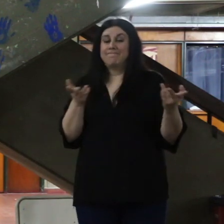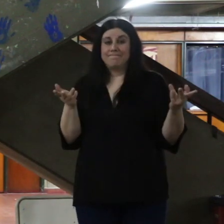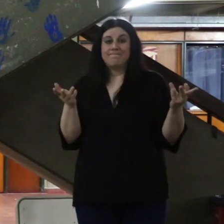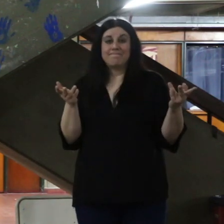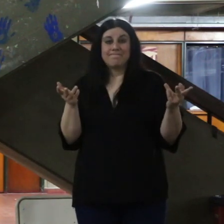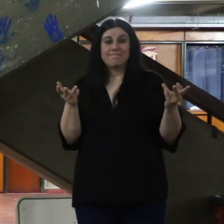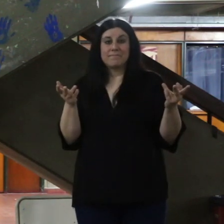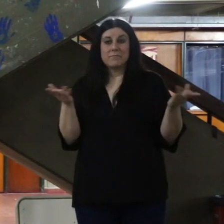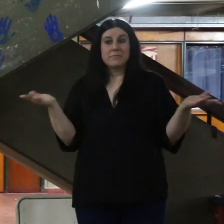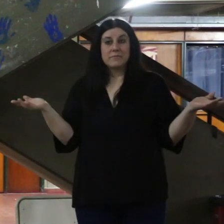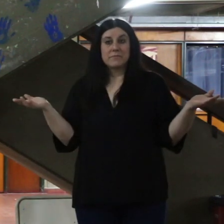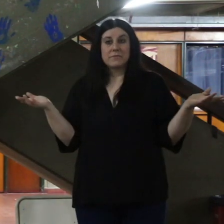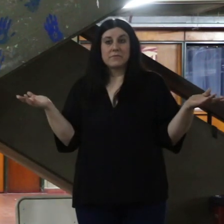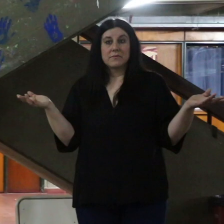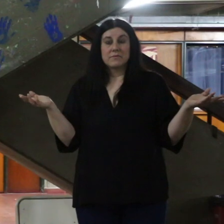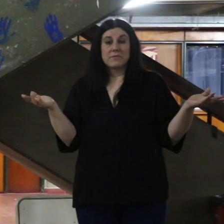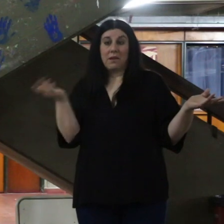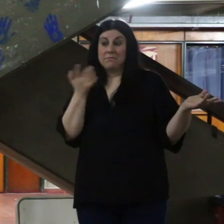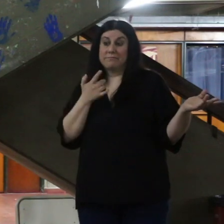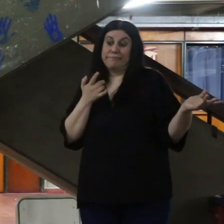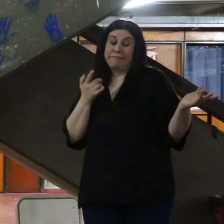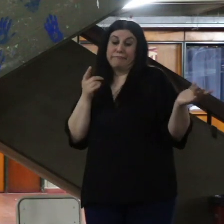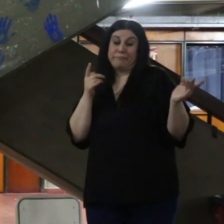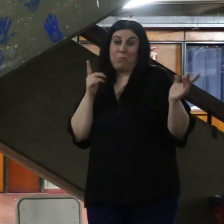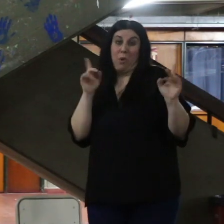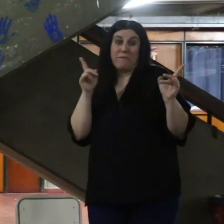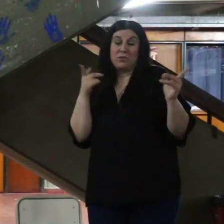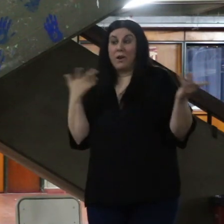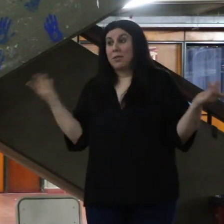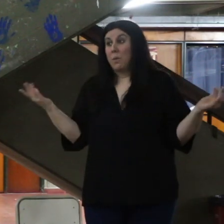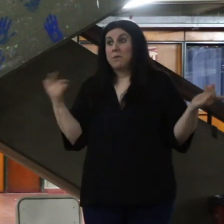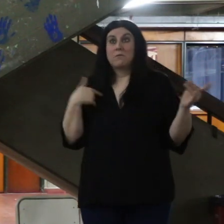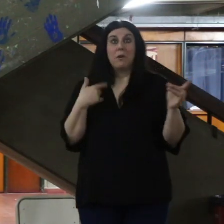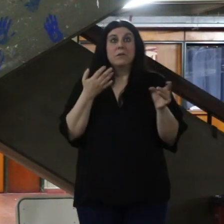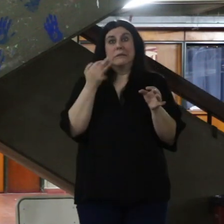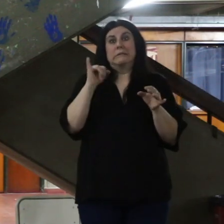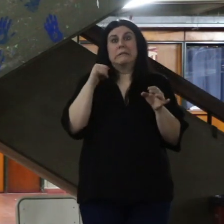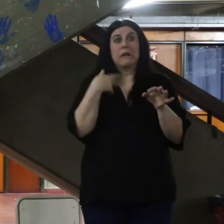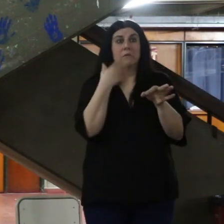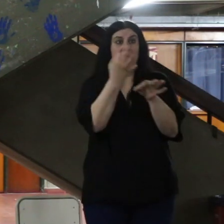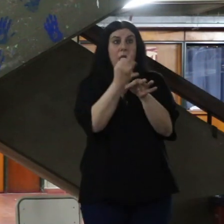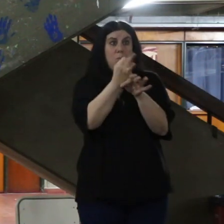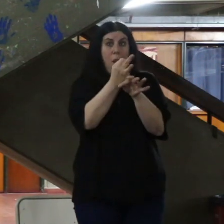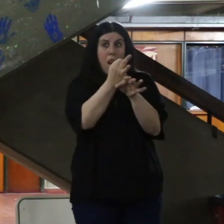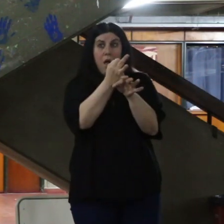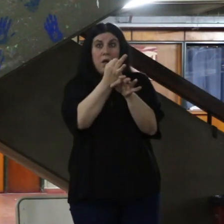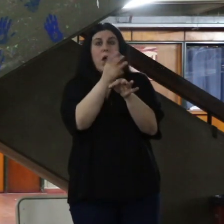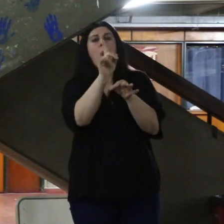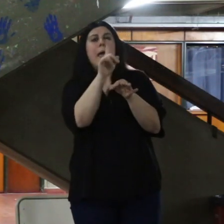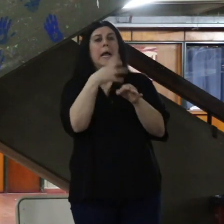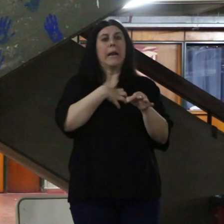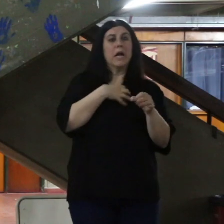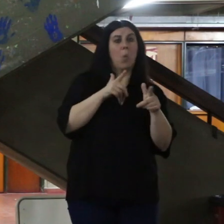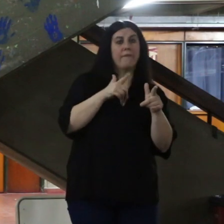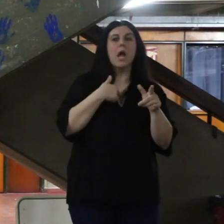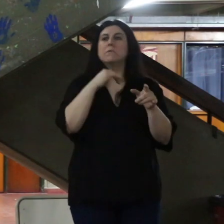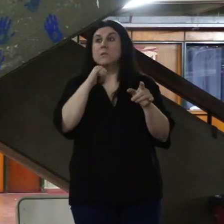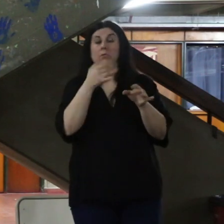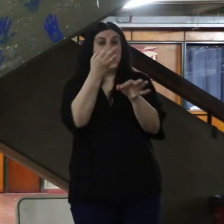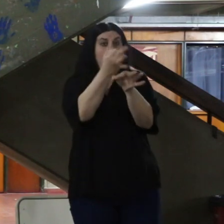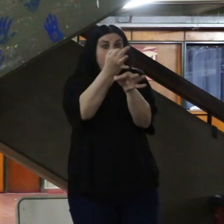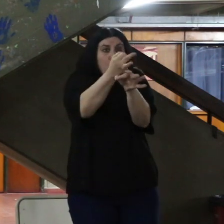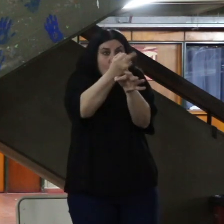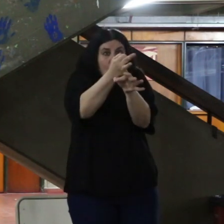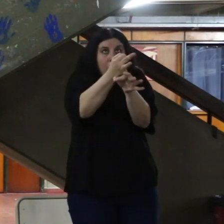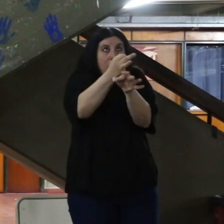Bueno, tuvimos durante un tiempo, ¿sí?, el edificio escolar, no porque no se diera clase, sino el edificio escolar,